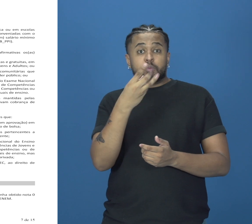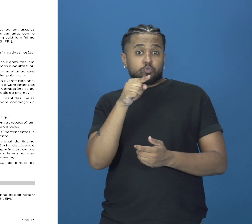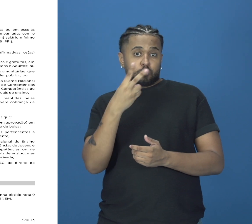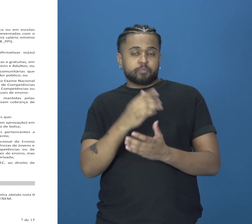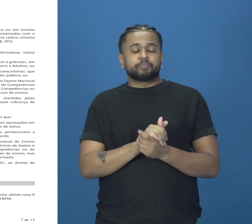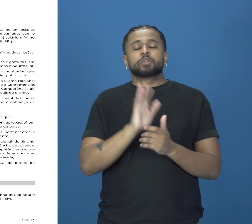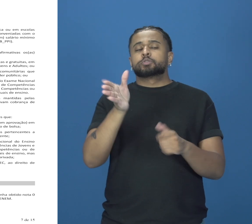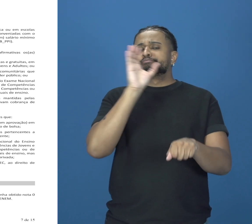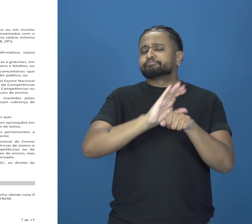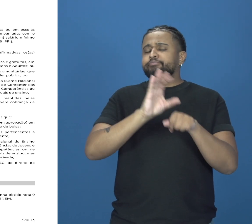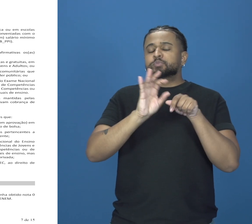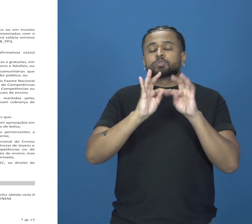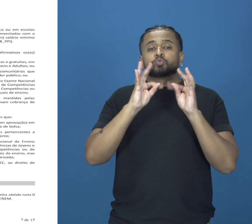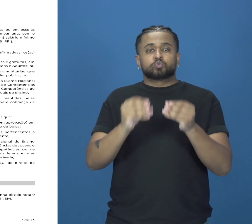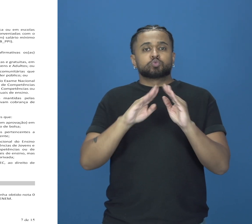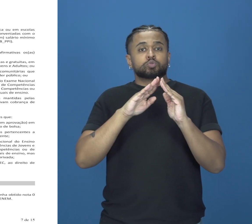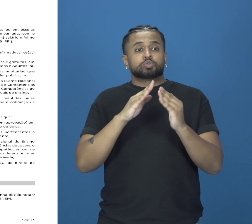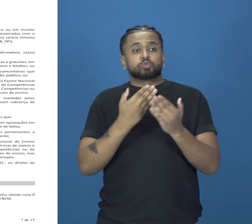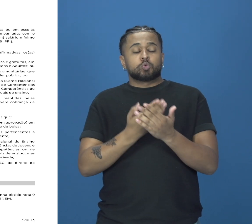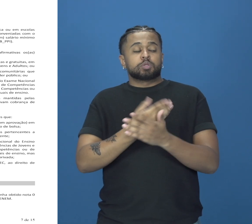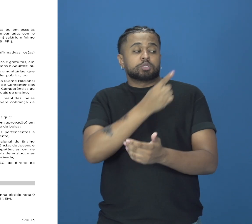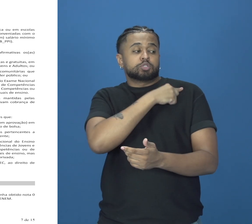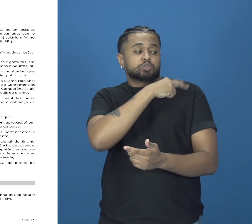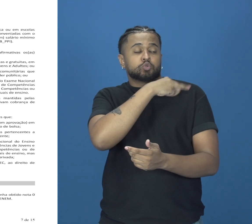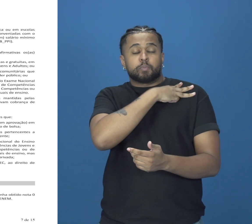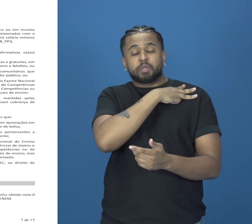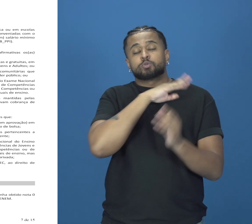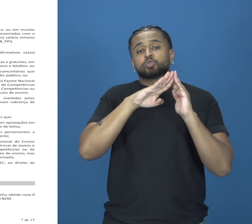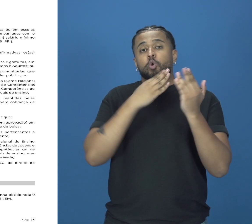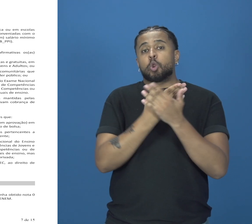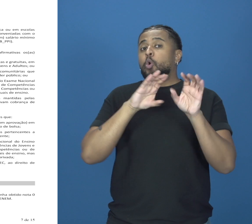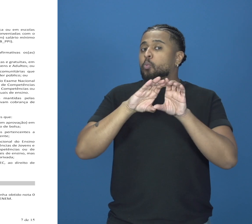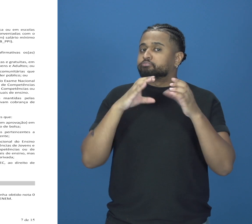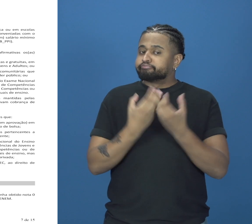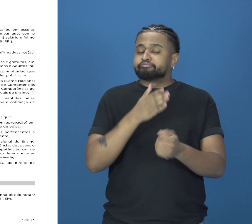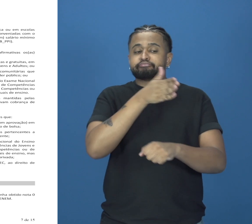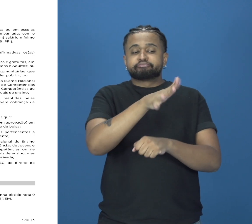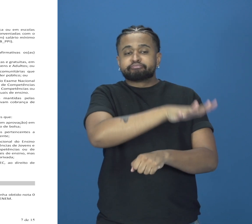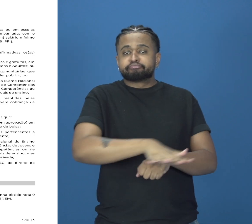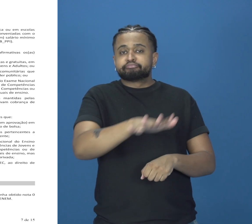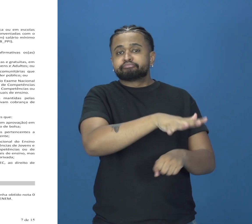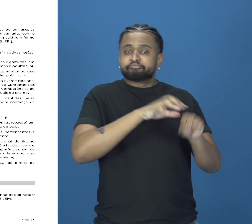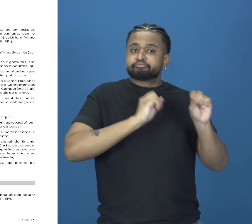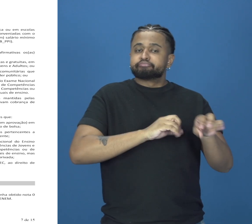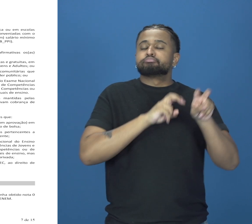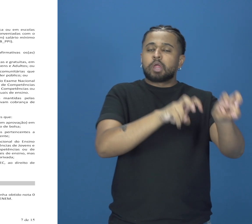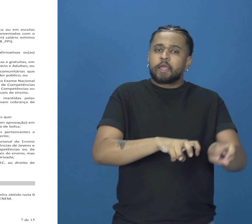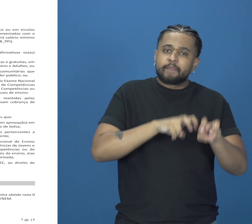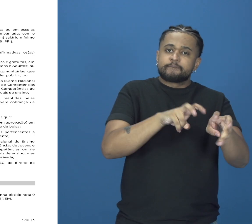6.3.2, tenham cursado integralmente o ensino médio em escolas comunitárias que atuam no âmbito da educação do